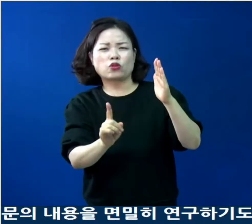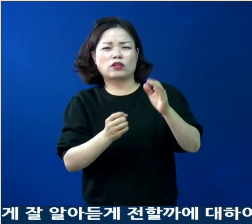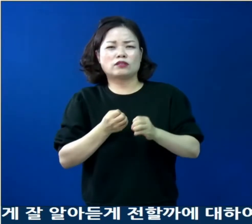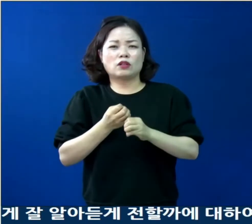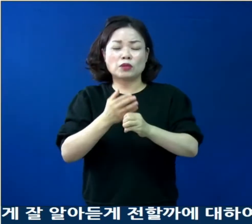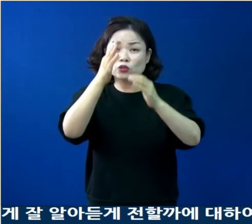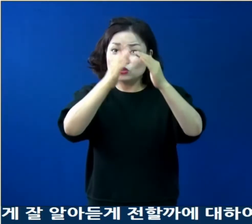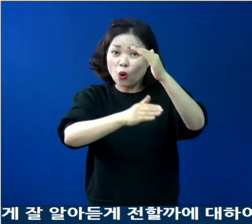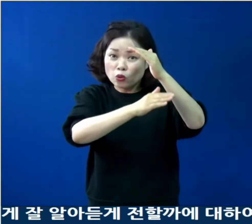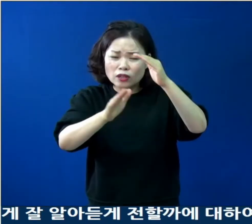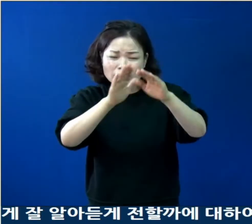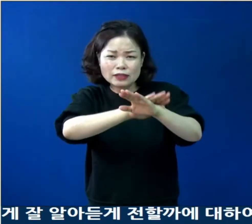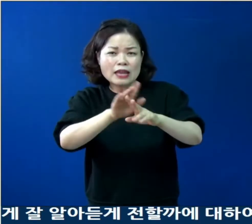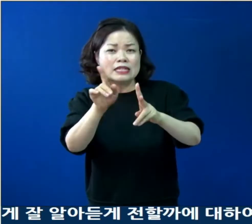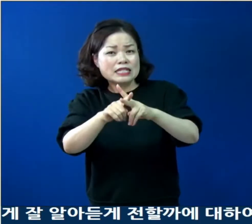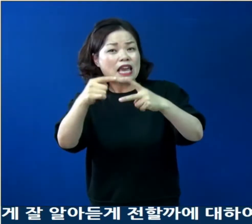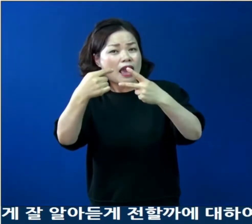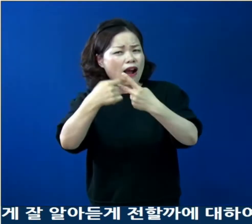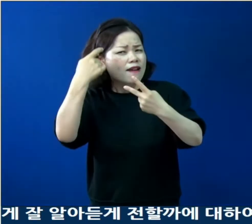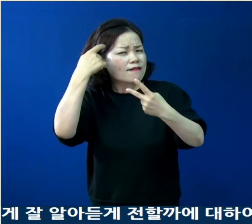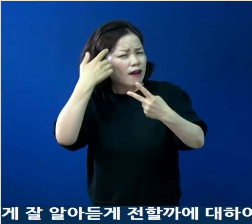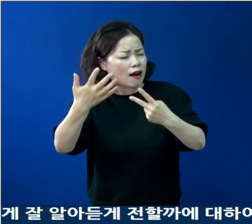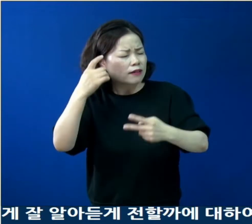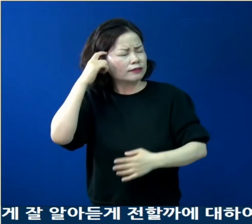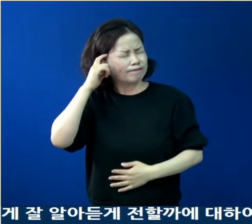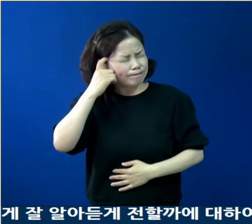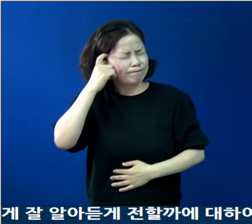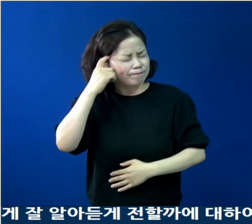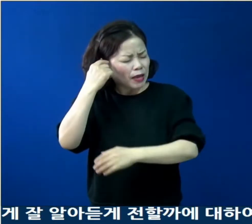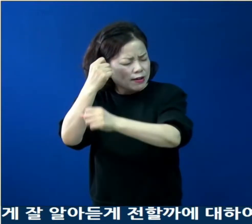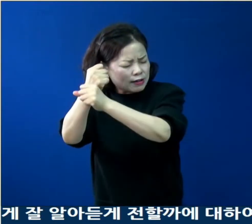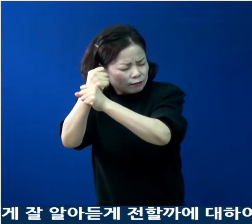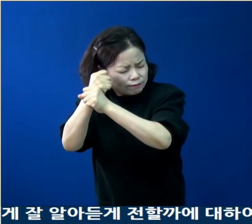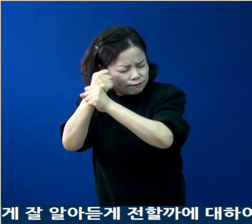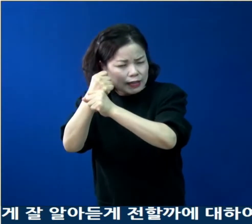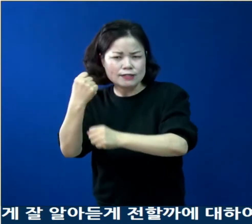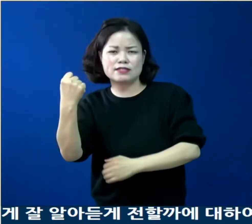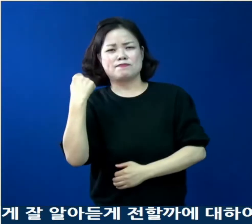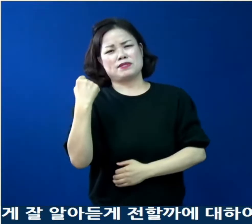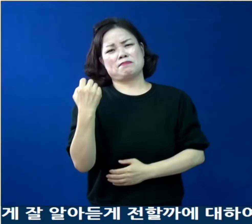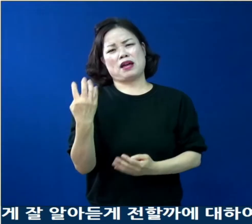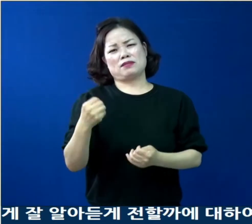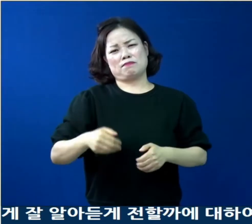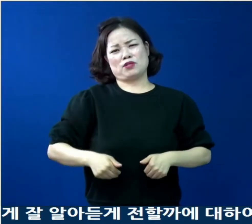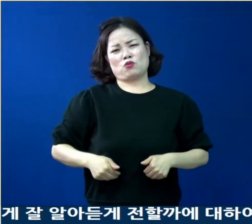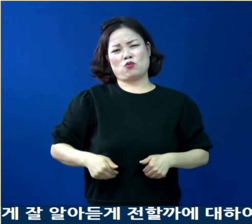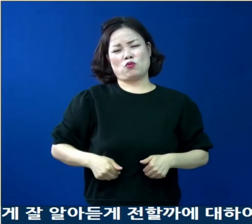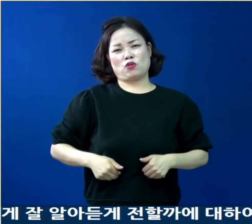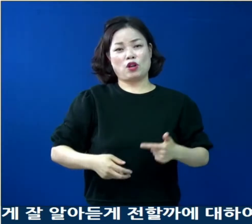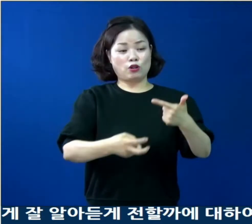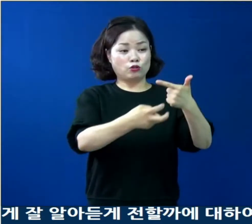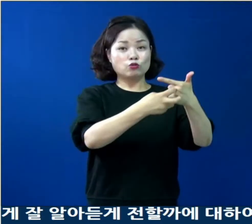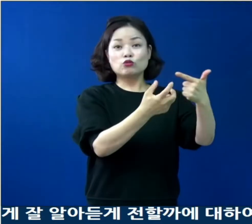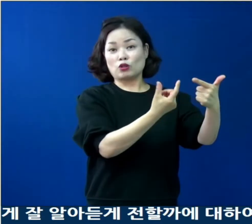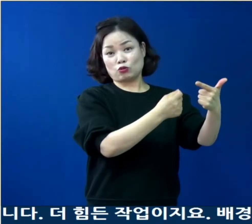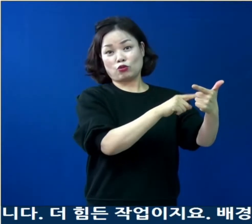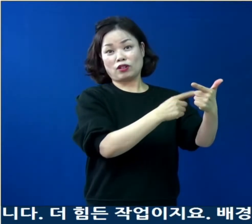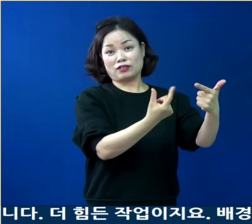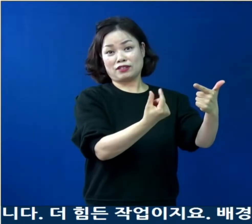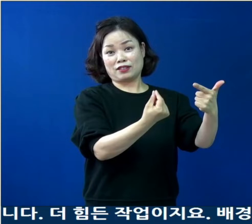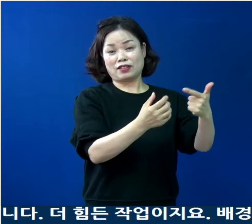전하면 성도님들이 더 잘 이해할까를 생각할 때 훨씬 더 많은 에너지가 저는 들어요. 아마 누가도 그랬으리라